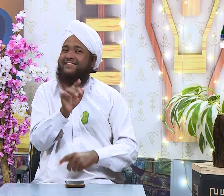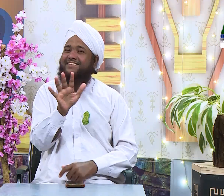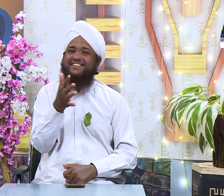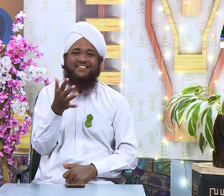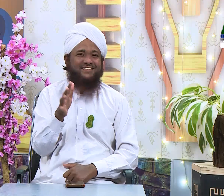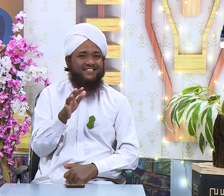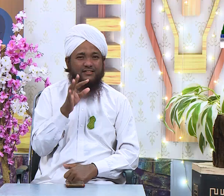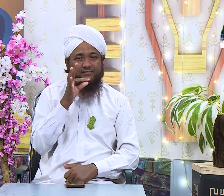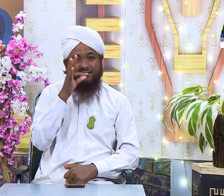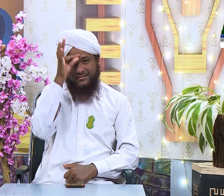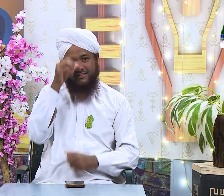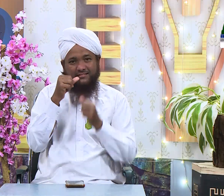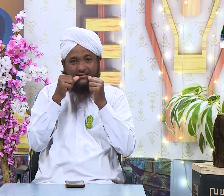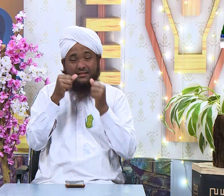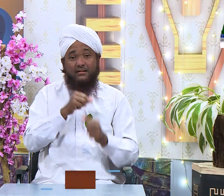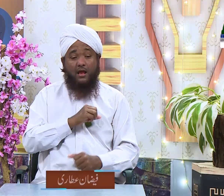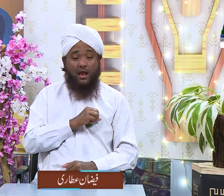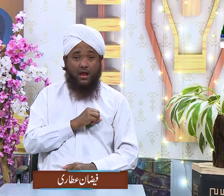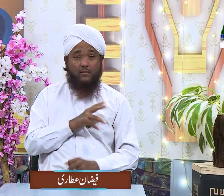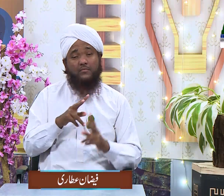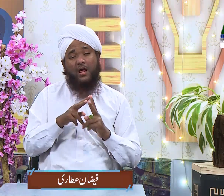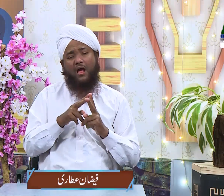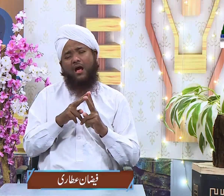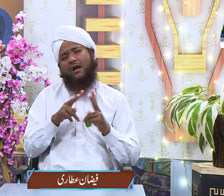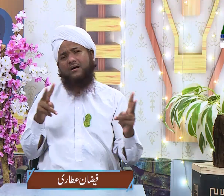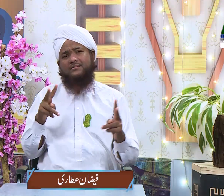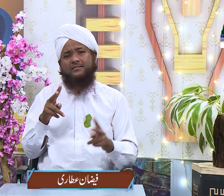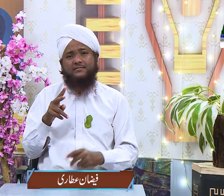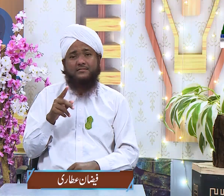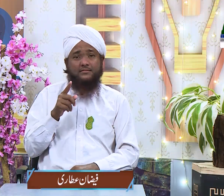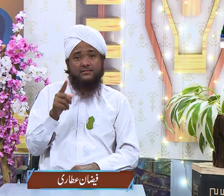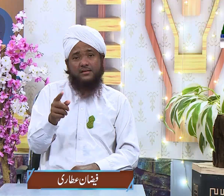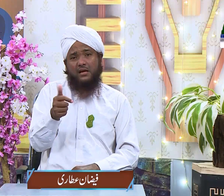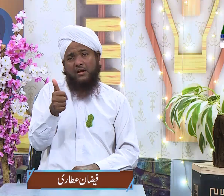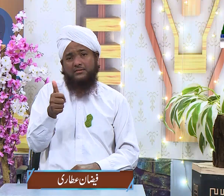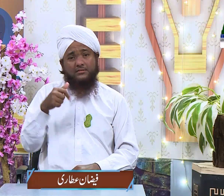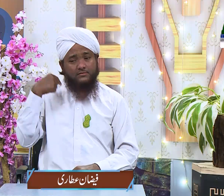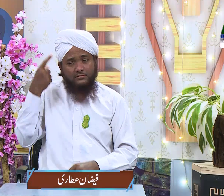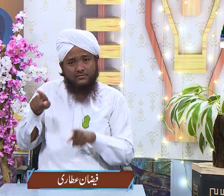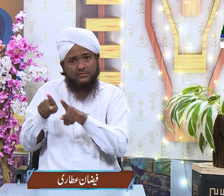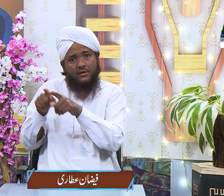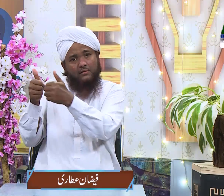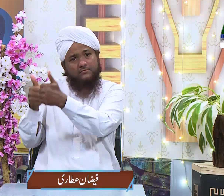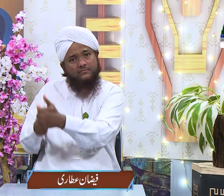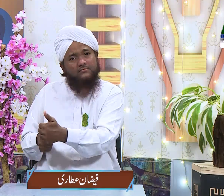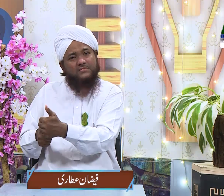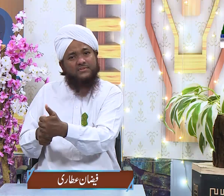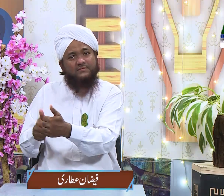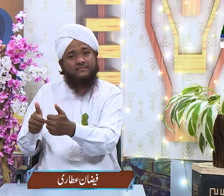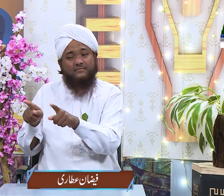عمل ہے کہ حضرت انس بن مالک رضی اللہ تعالیٰ عنہ فرماتے ہیں نبی کریم صلی اللہ علیہ وسلم خادموں کے ساتھ بیٹھ جایا کرتے تھے، ان کے ساتھ کھانا کھایا